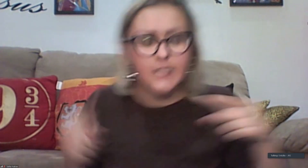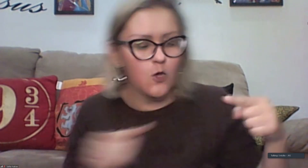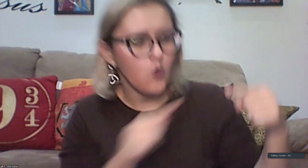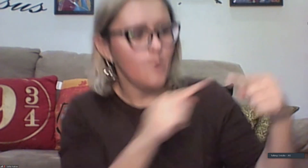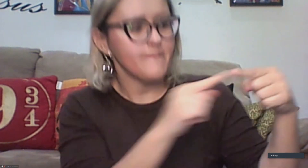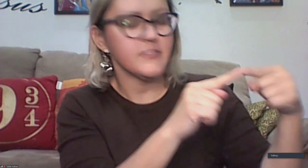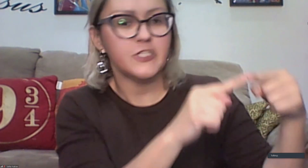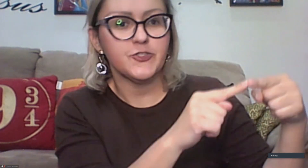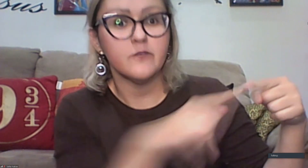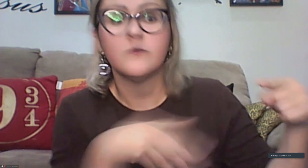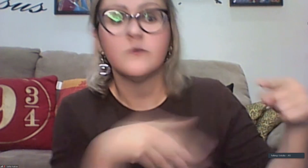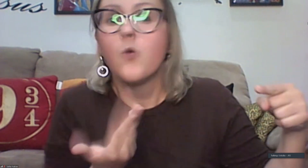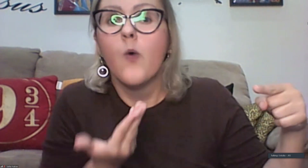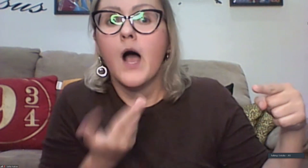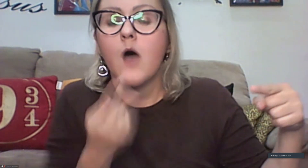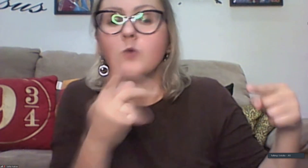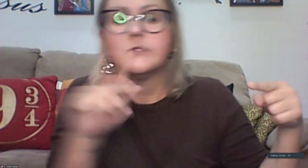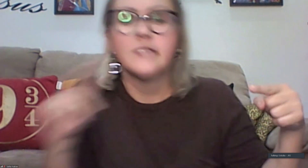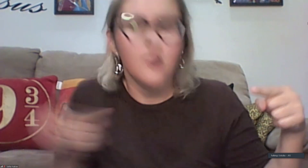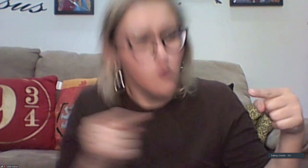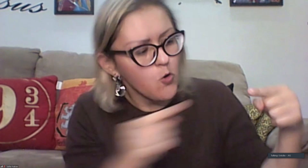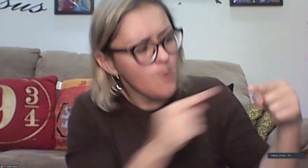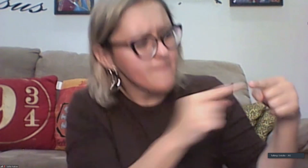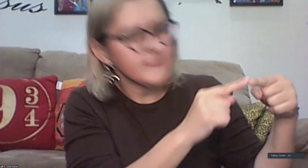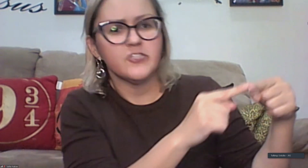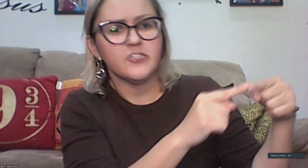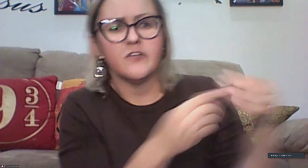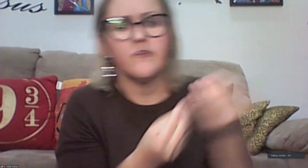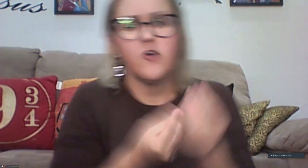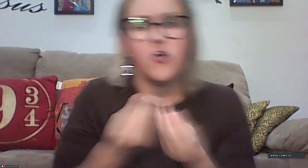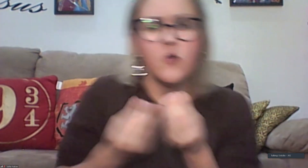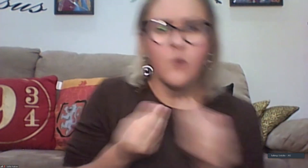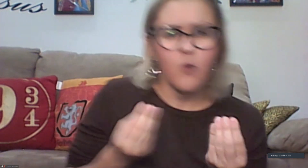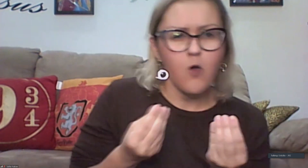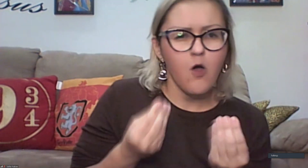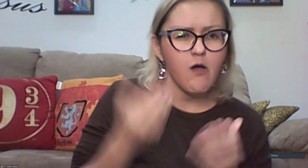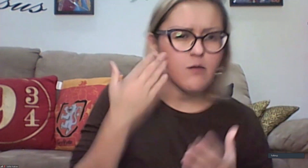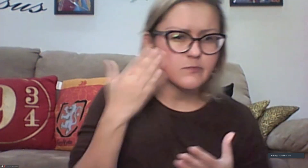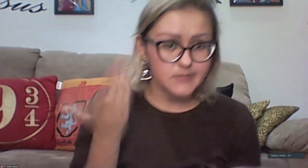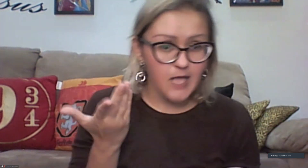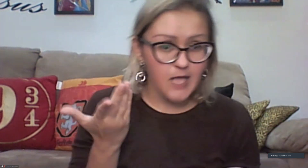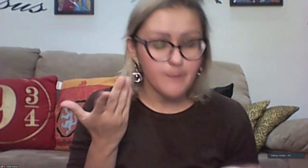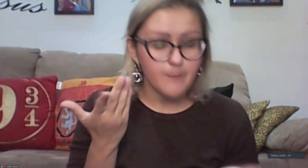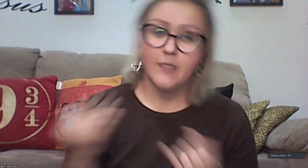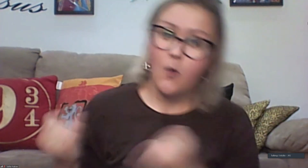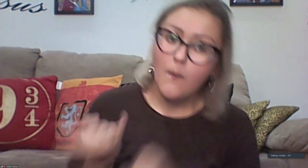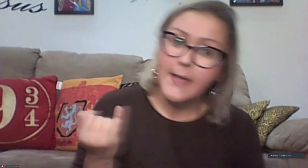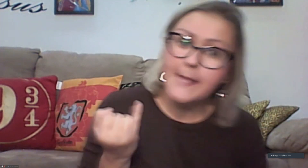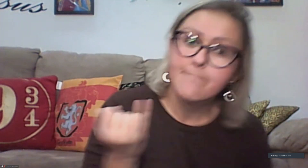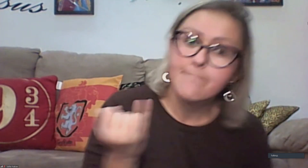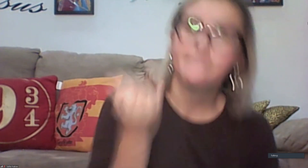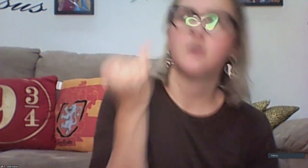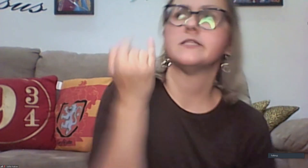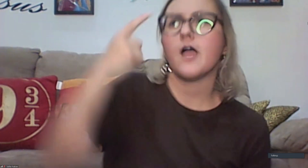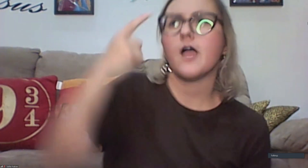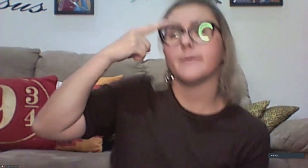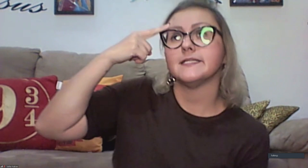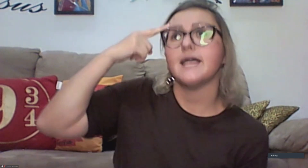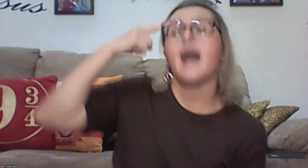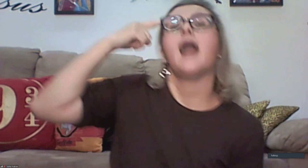o objetivo qual é, por exemplo, de como fazer ele entender. Esta é a importância do pensar,